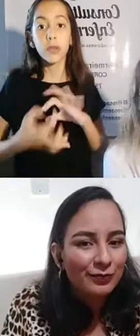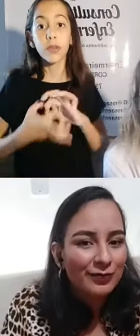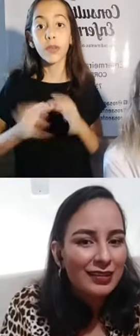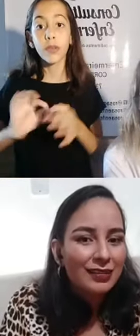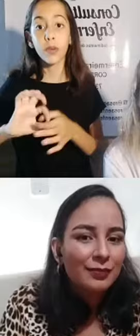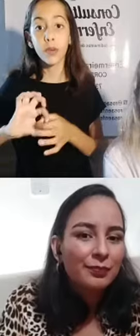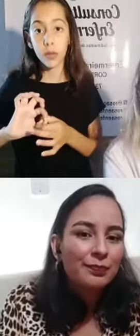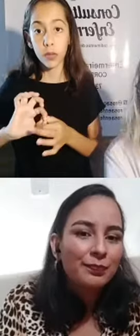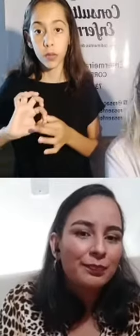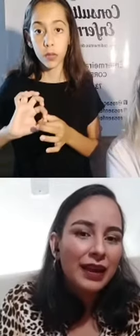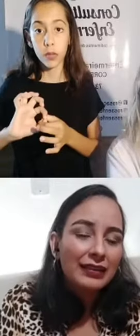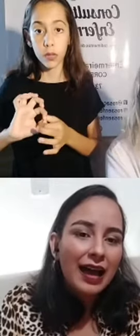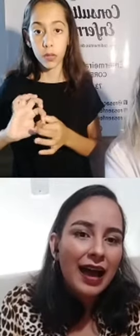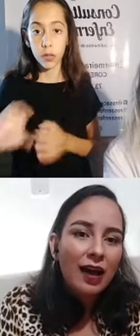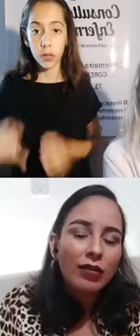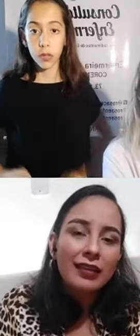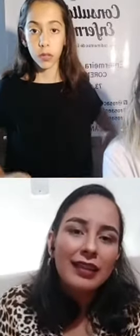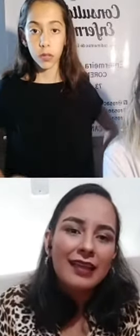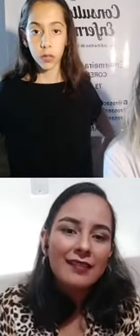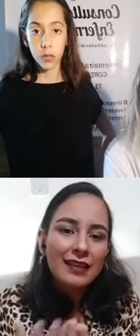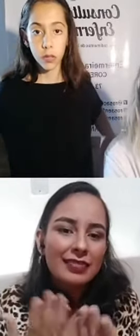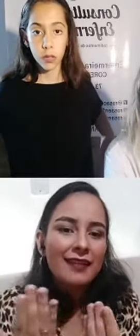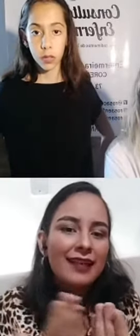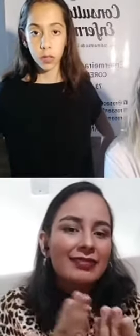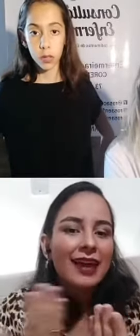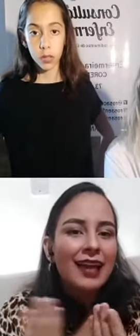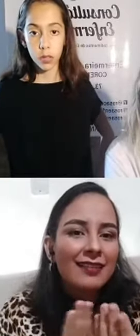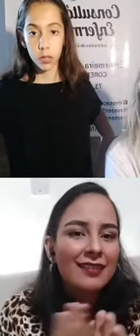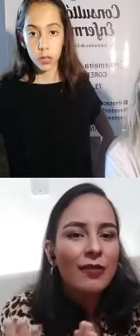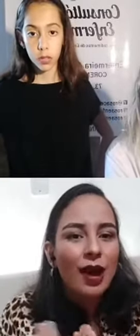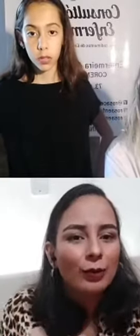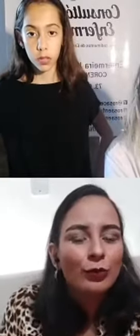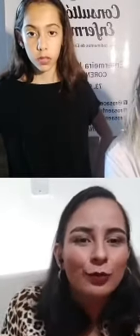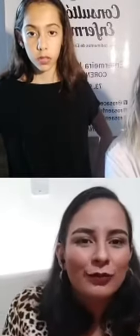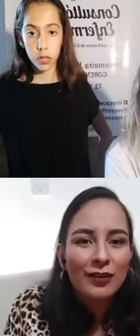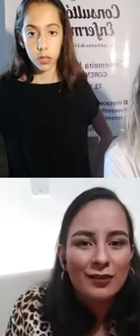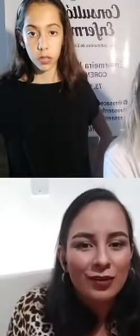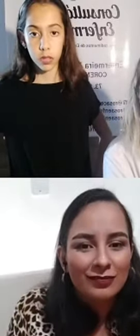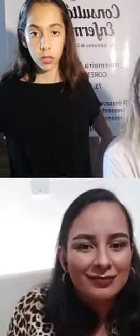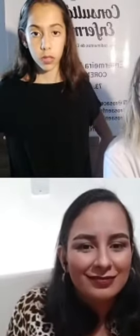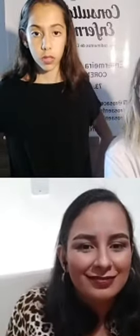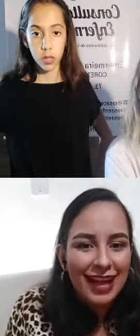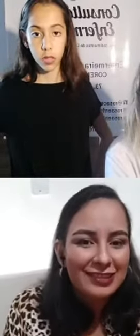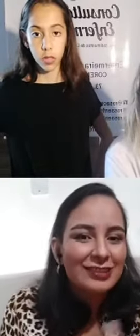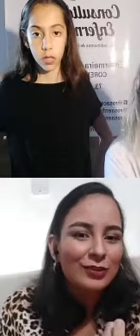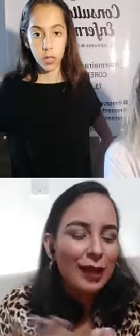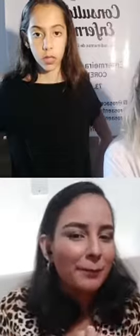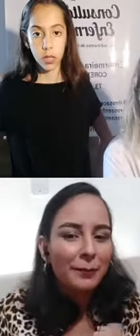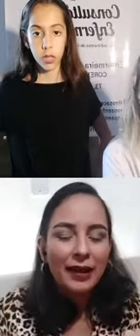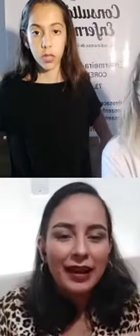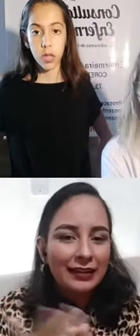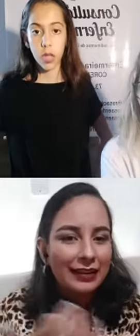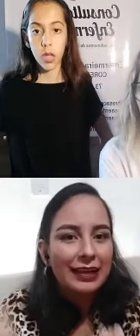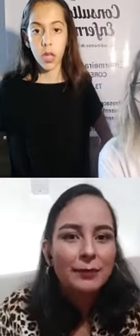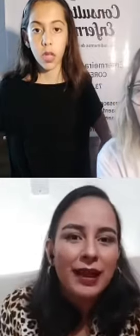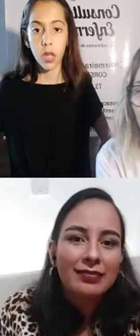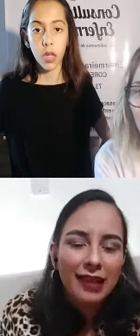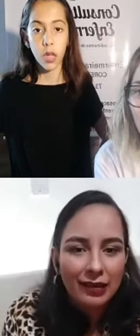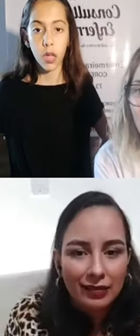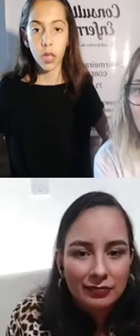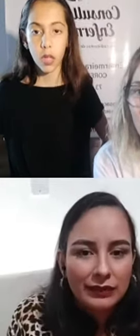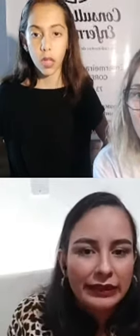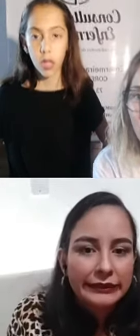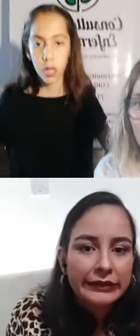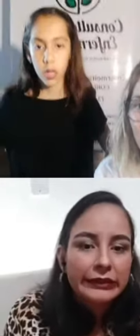formado para dar aula nessa interação aluno-professor. A gente não está preparado aqui para a